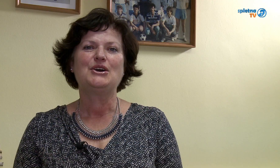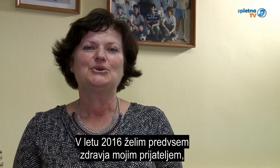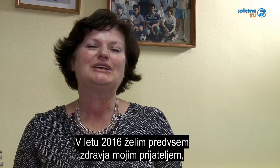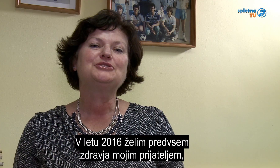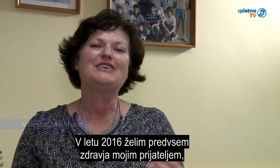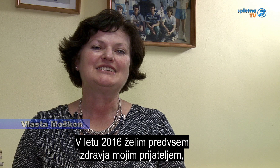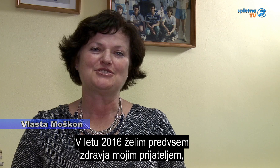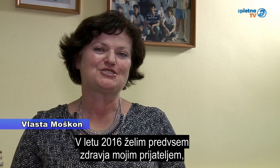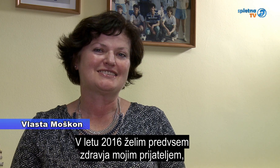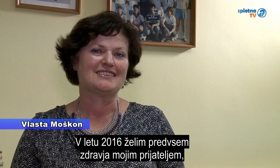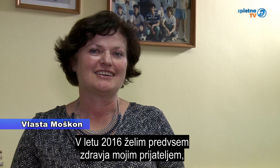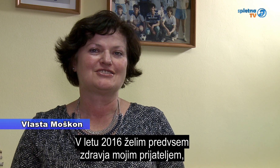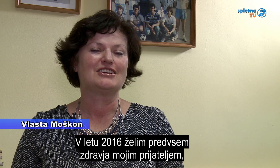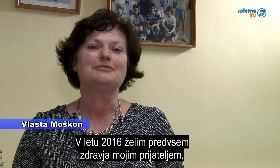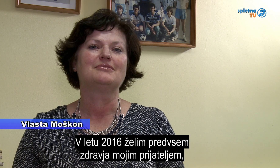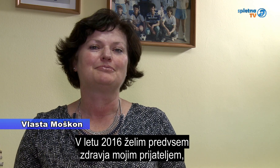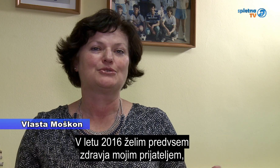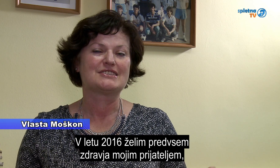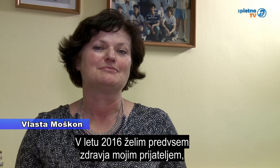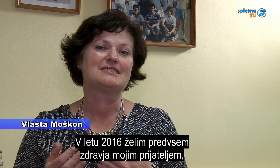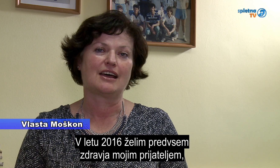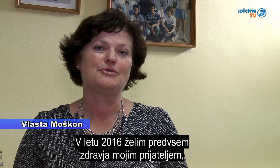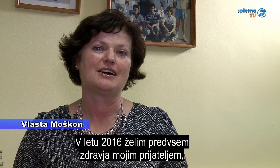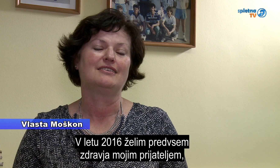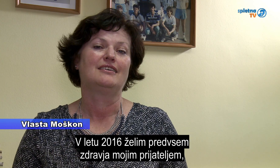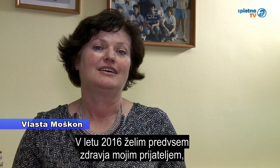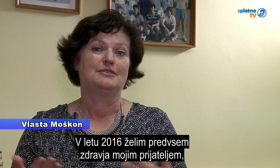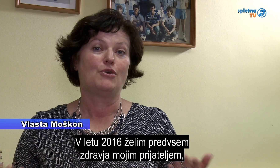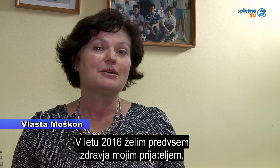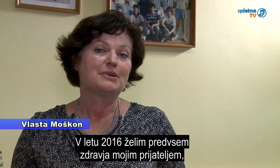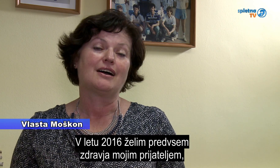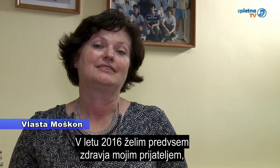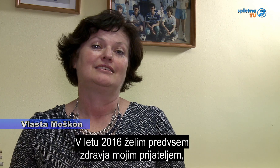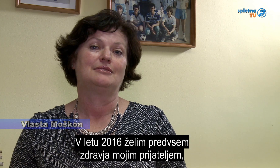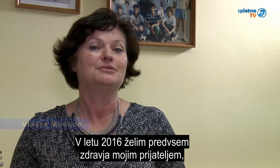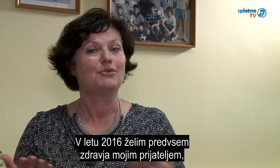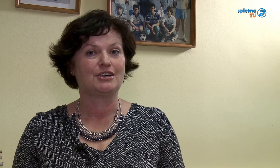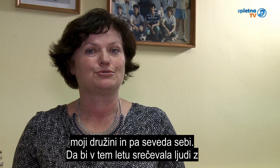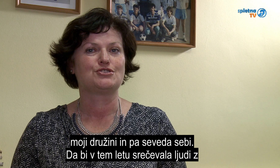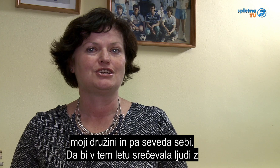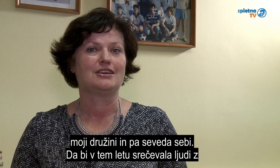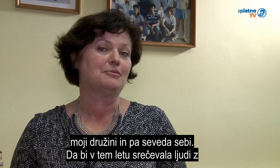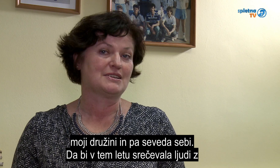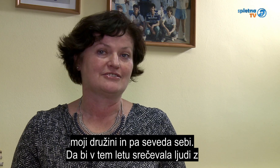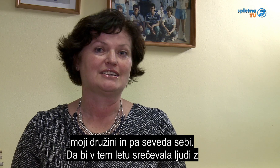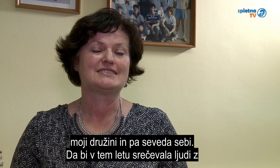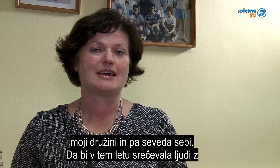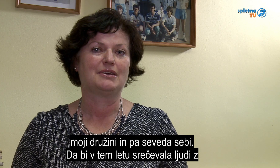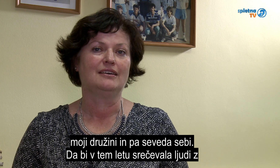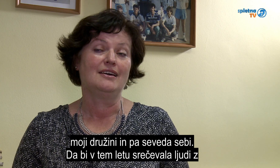V letu 2016 želim predvsem zdravja mojim prijateljem, moji družini in pa seveda sebi, da